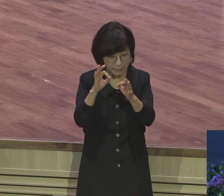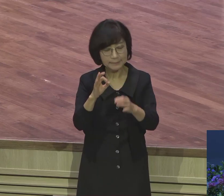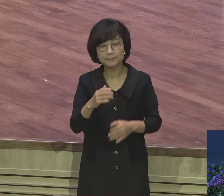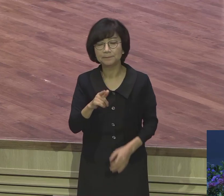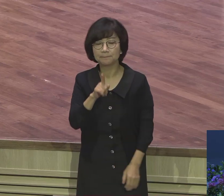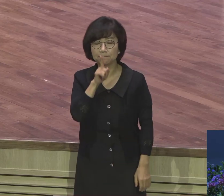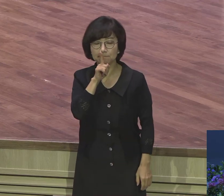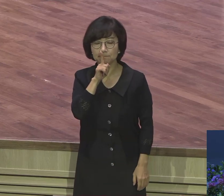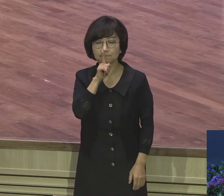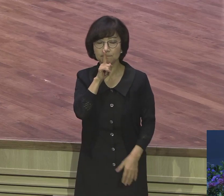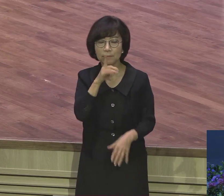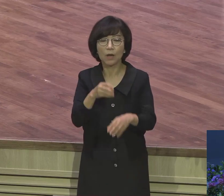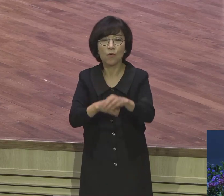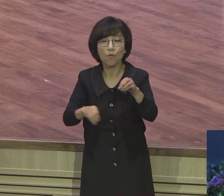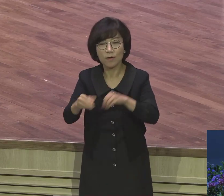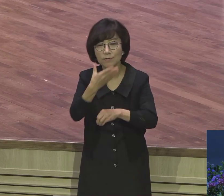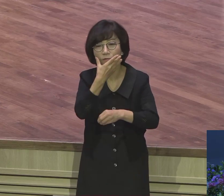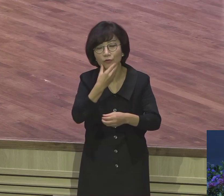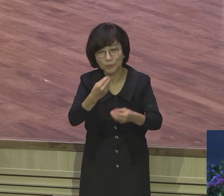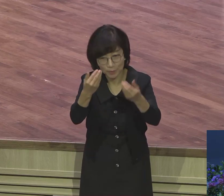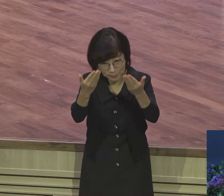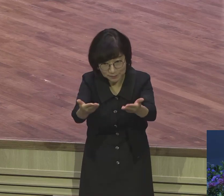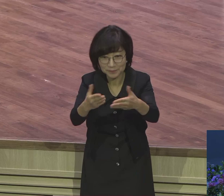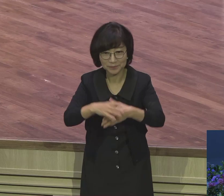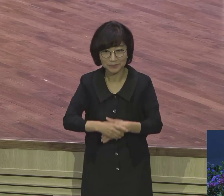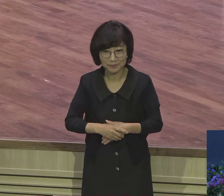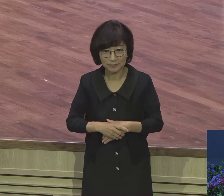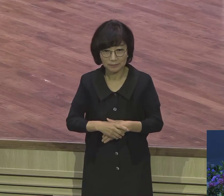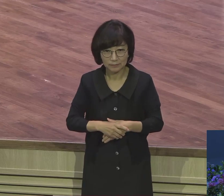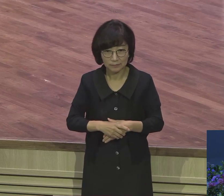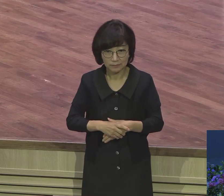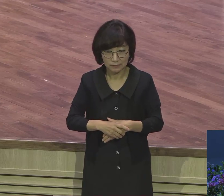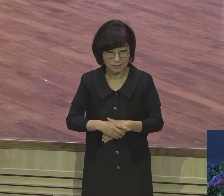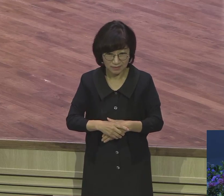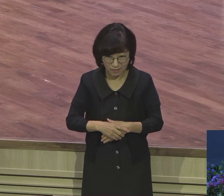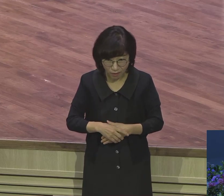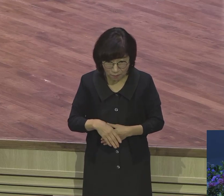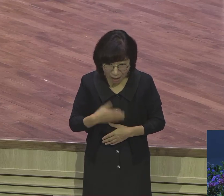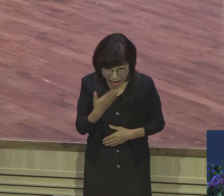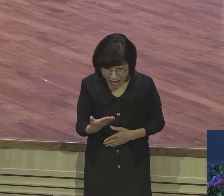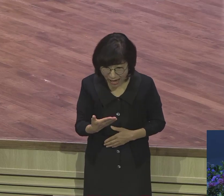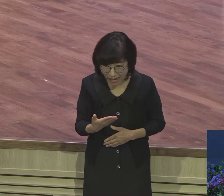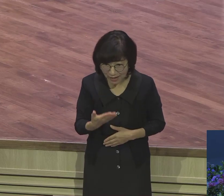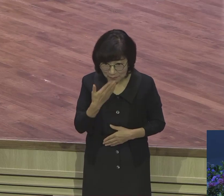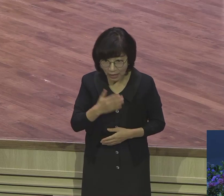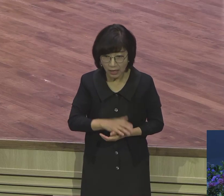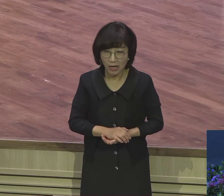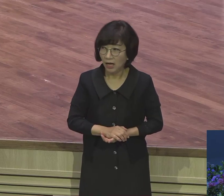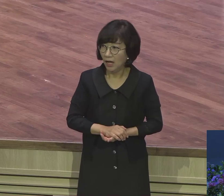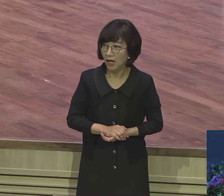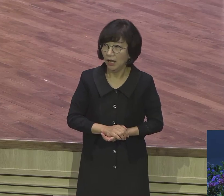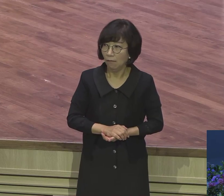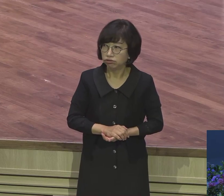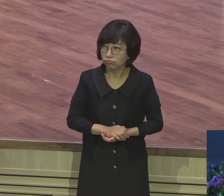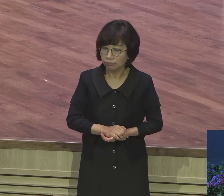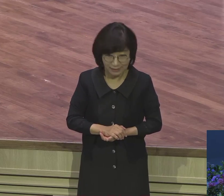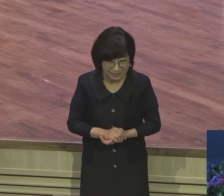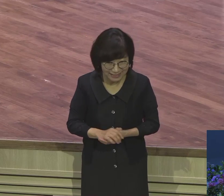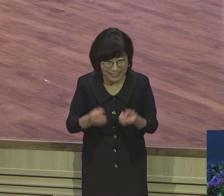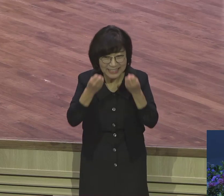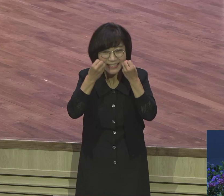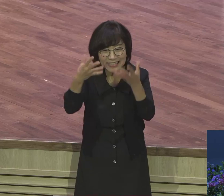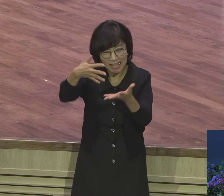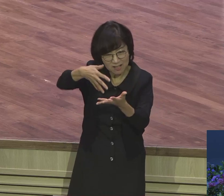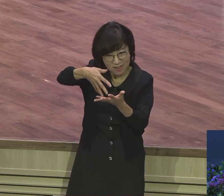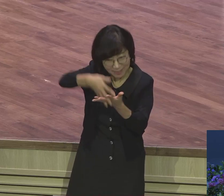복을 빌라 그랬어요. 축복하라 그랬어요. 말 됩니까? 이게 이게 세트를 갖춘